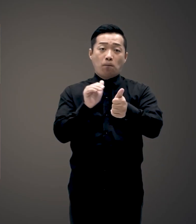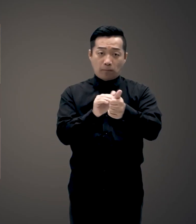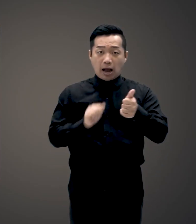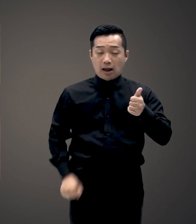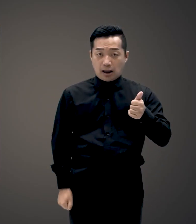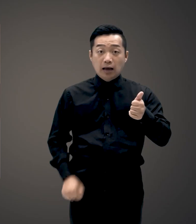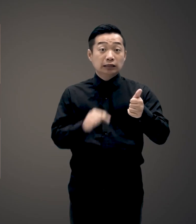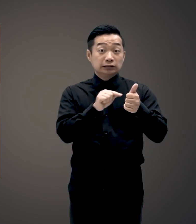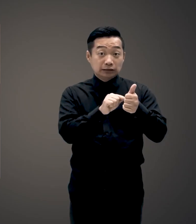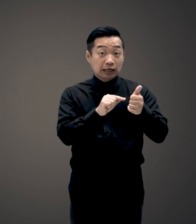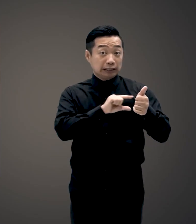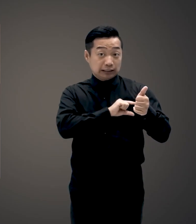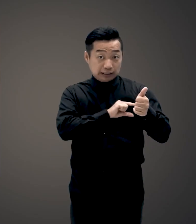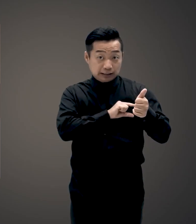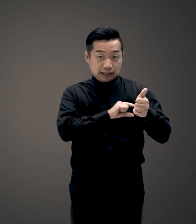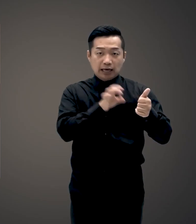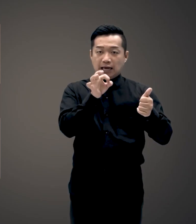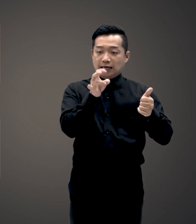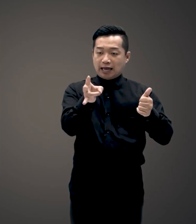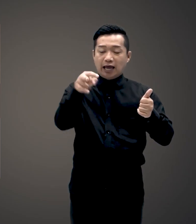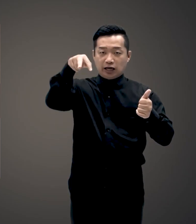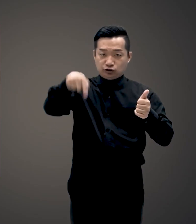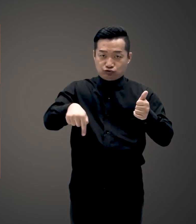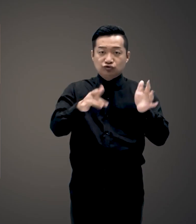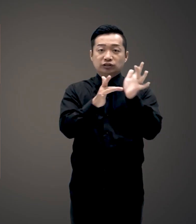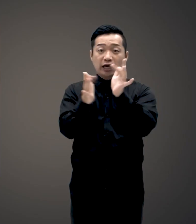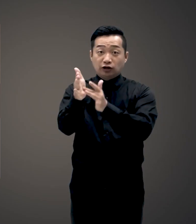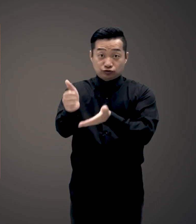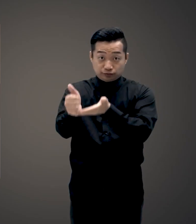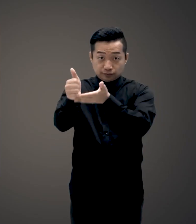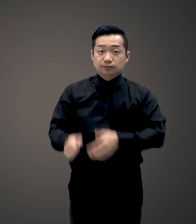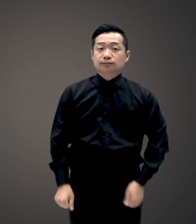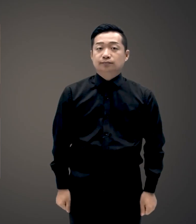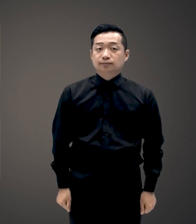구세주를 보내주셨고, 이 구세주의 이름은 바로 예수입니다.